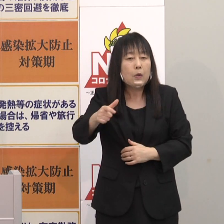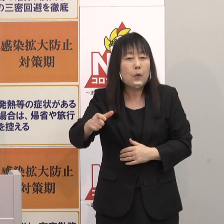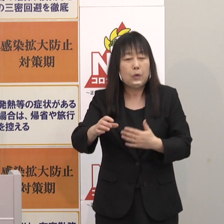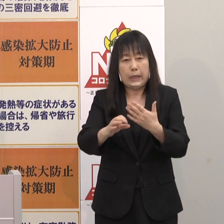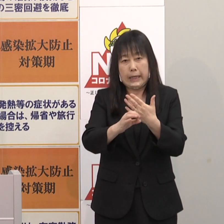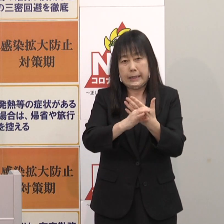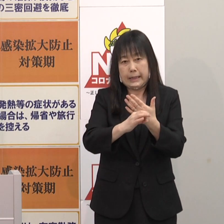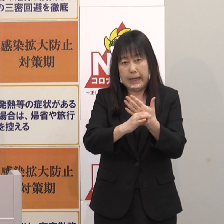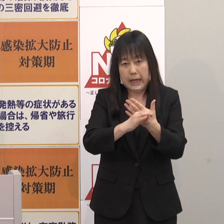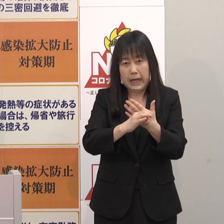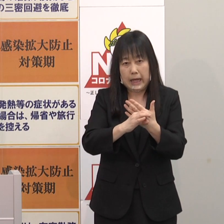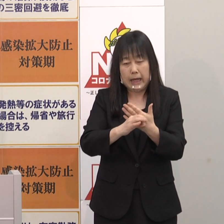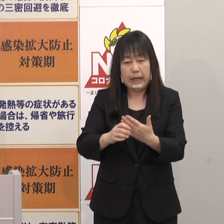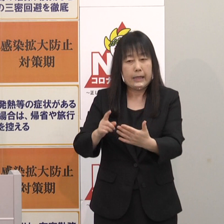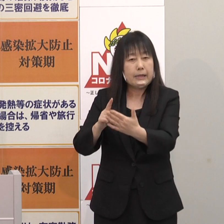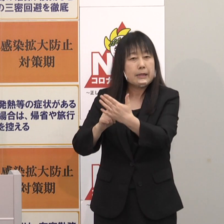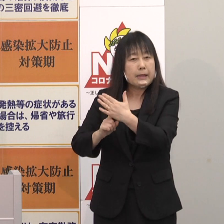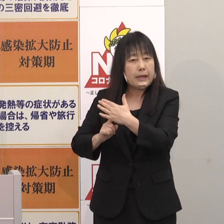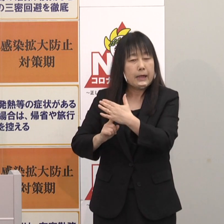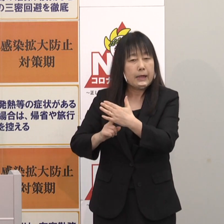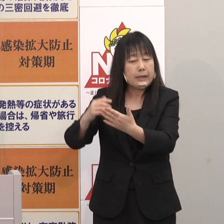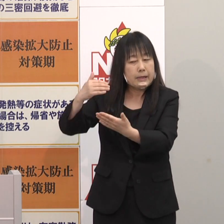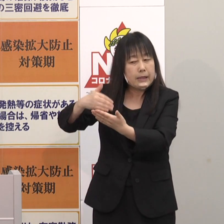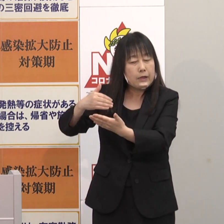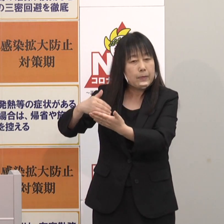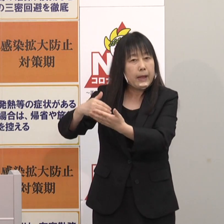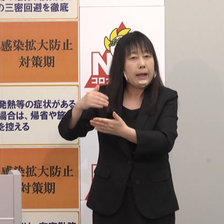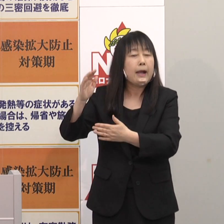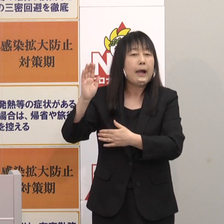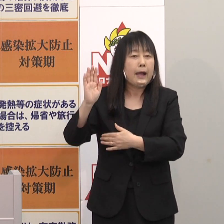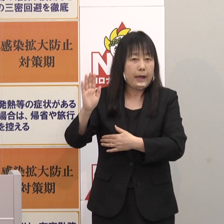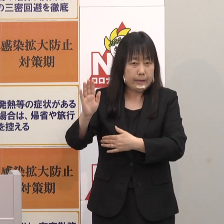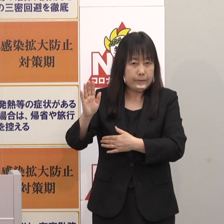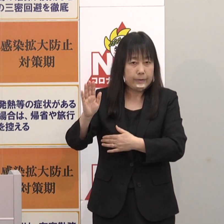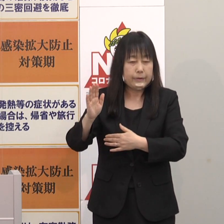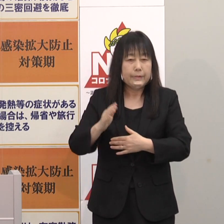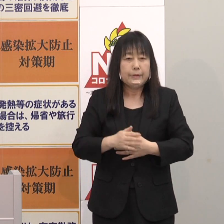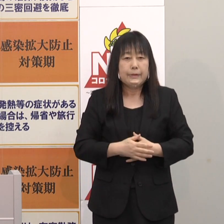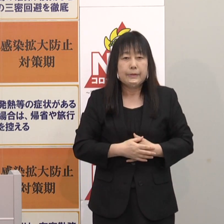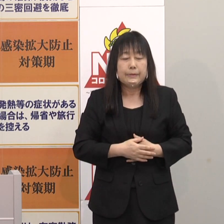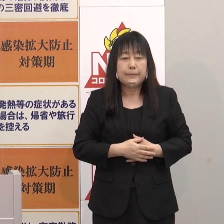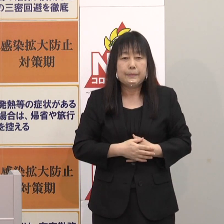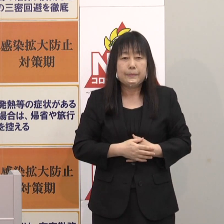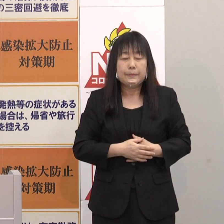徹底をすることにしたというふうに理解しておりまして、